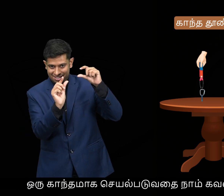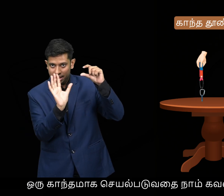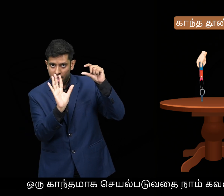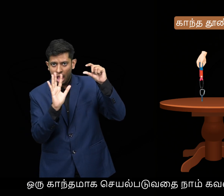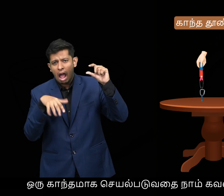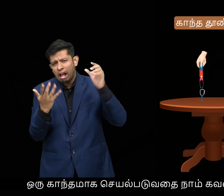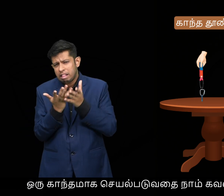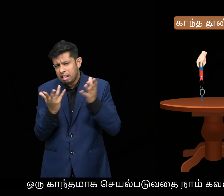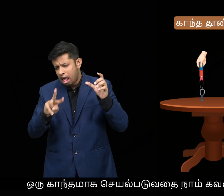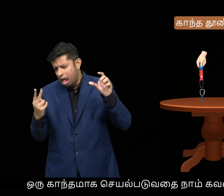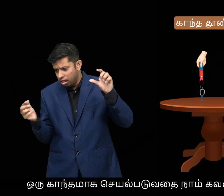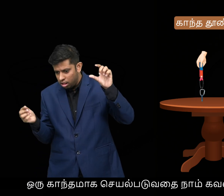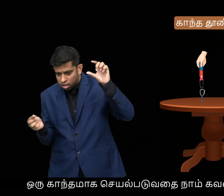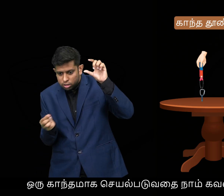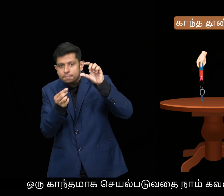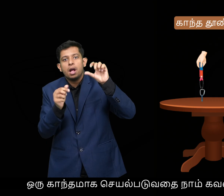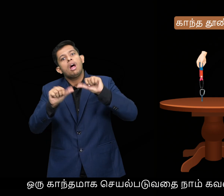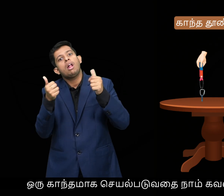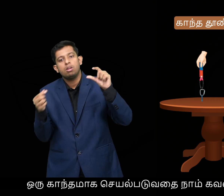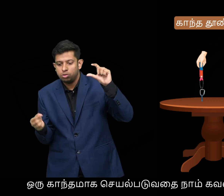காந்தமாக செயல்படுவதை நாம் கவனிக்கிறோம்.